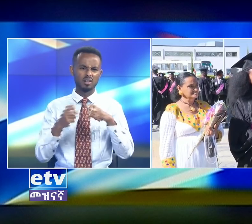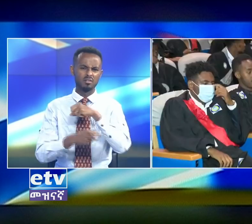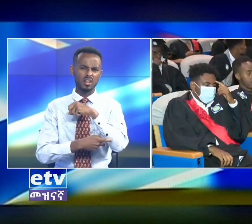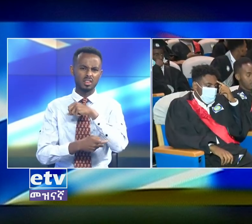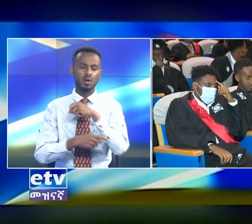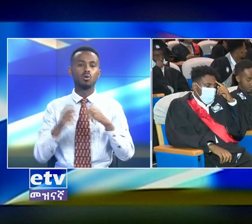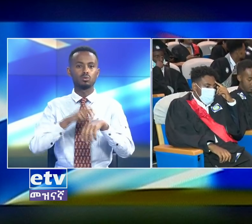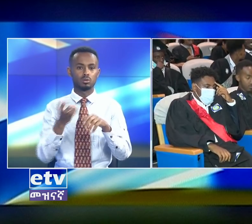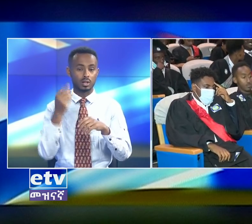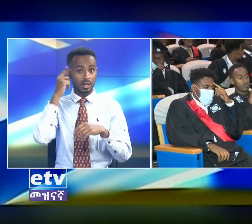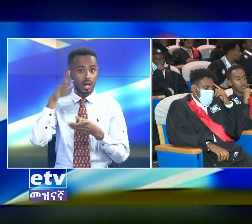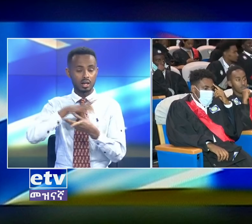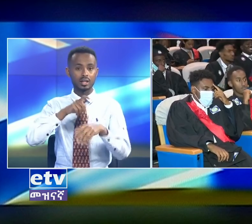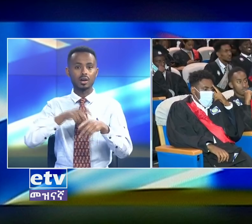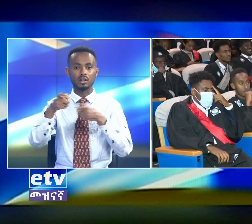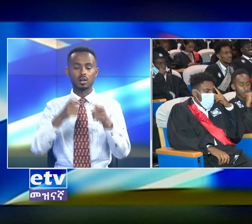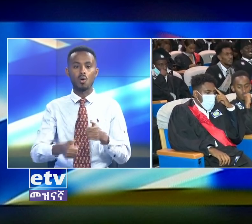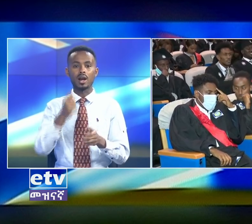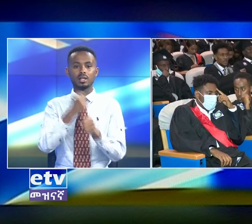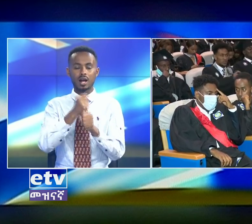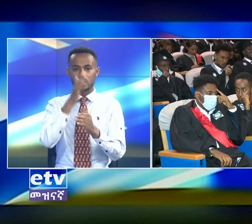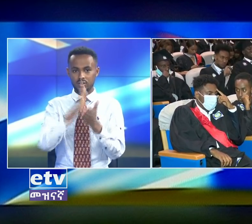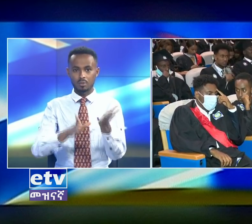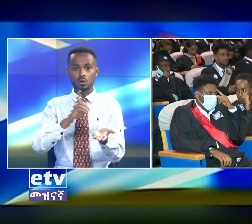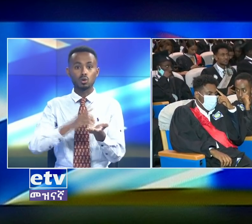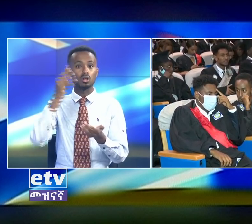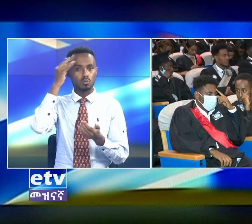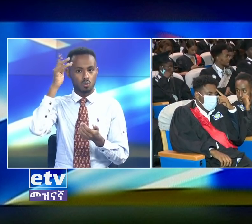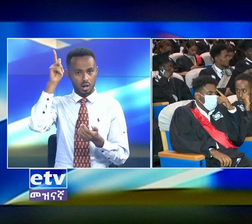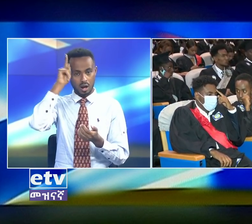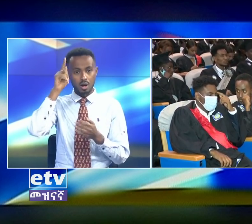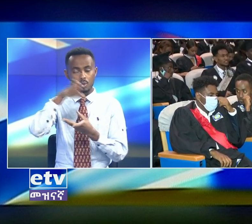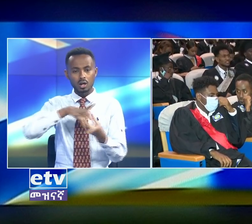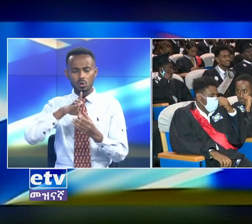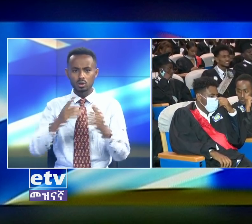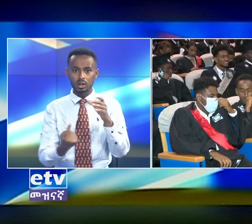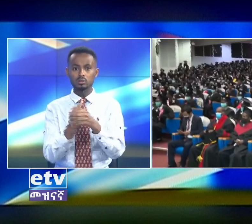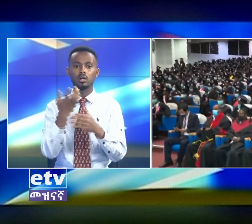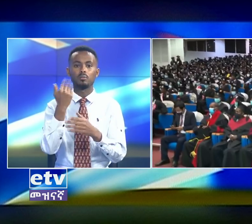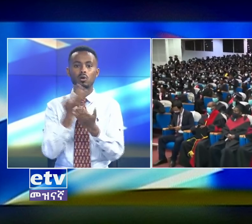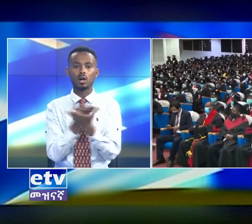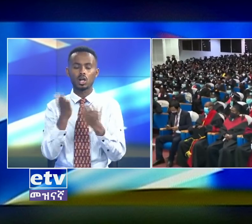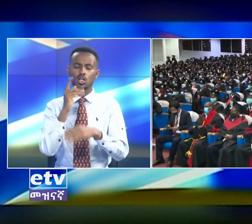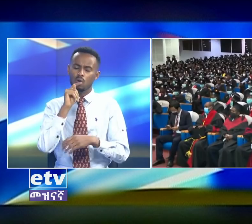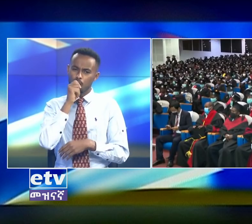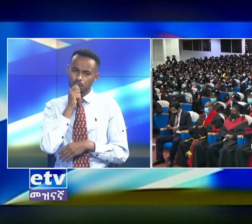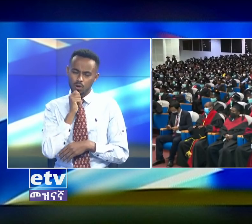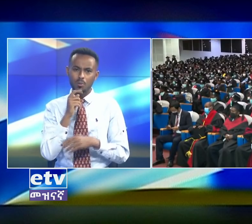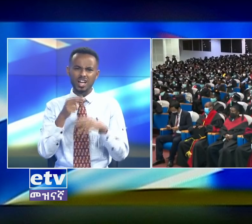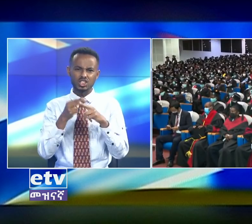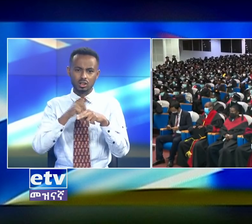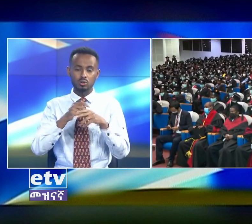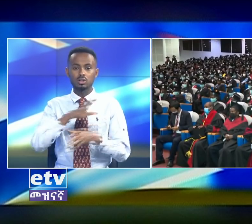ነበሩ። የትግራይ ክልል ጊዜያዊ አስተዳደር ዋና ስራ አስፈጻሚ ዶክተር ሙሉ ነጋ በክልሉ ተከስቶ የነበረውን ነገር ተቋቁሞ በአጭር ጊዜ